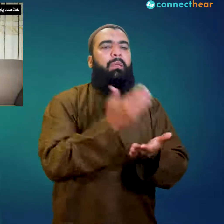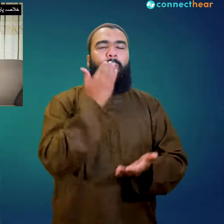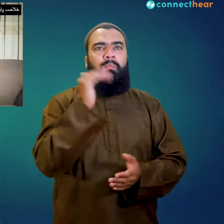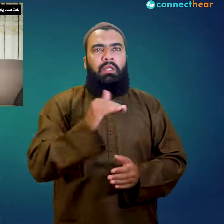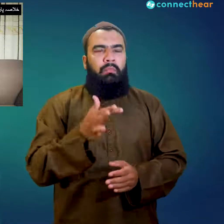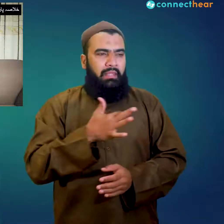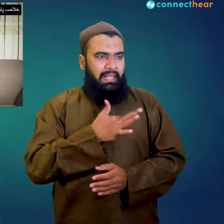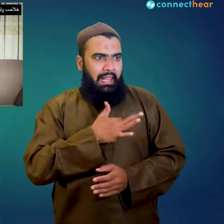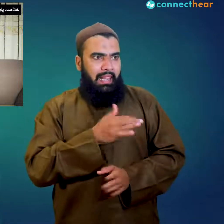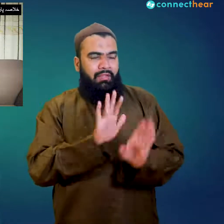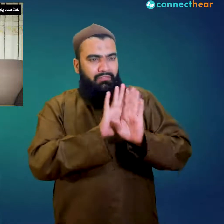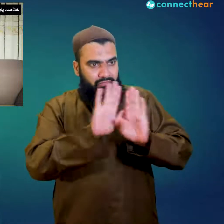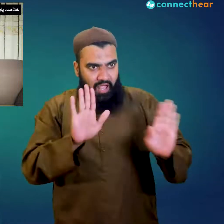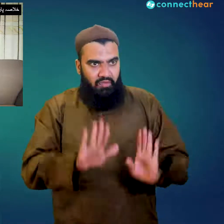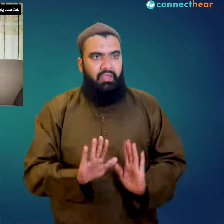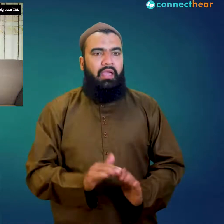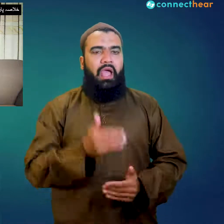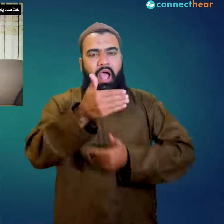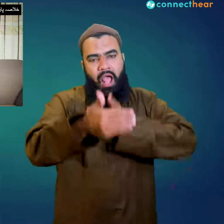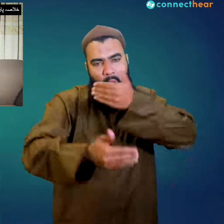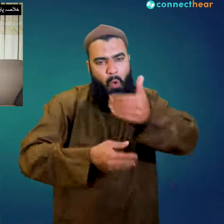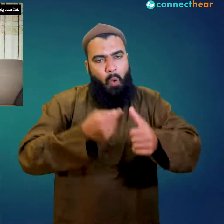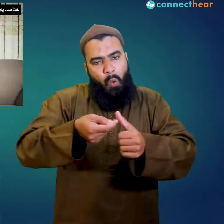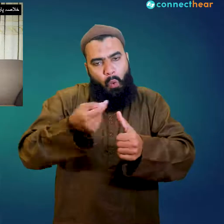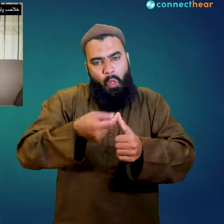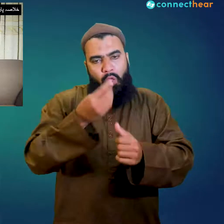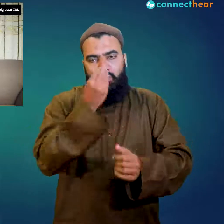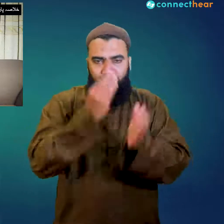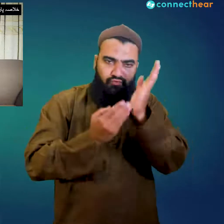چیزوں کو اختیار کرو گے تو تم فلاح پا جاؤ گے۔